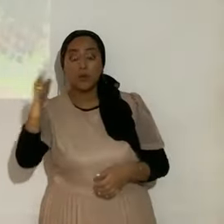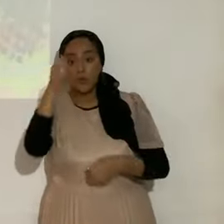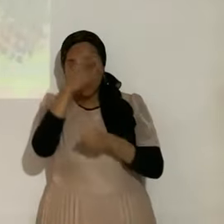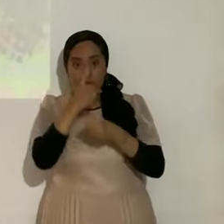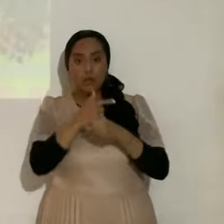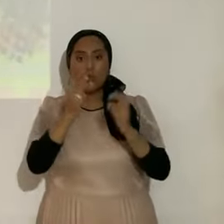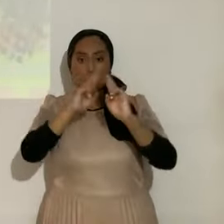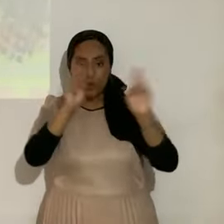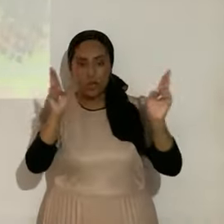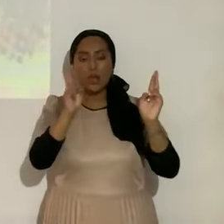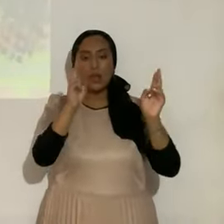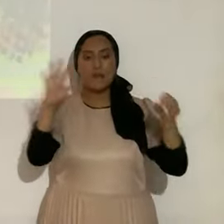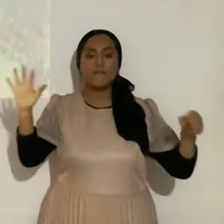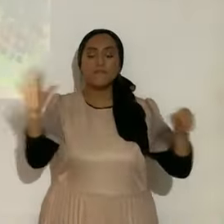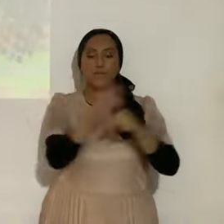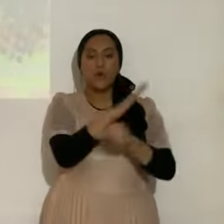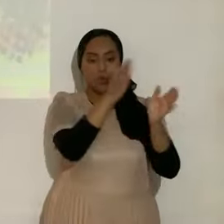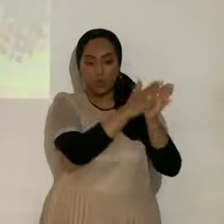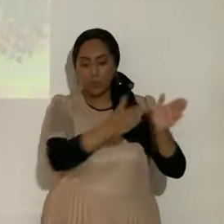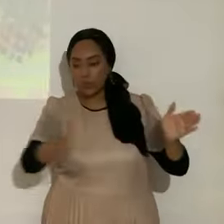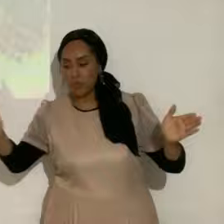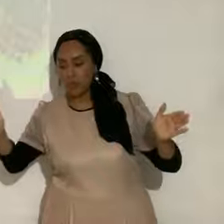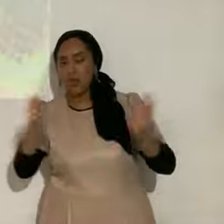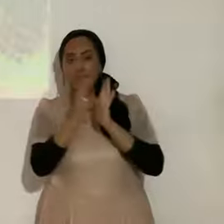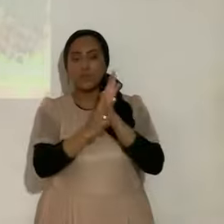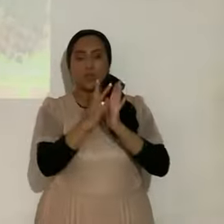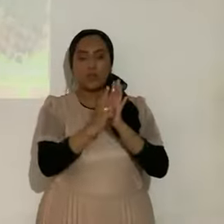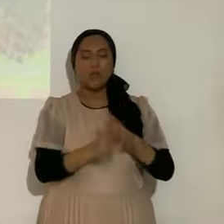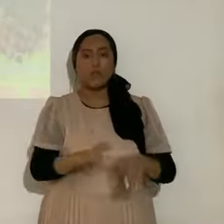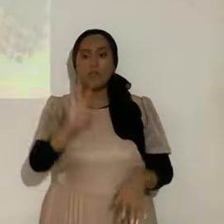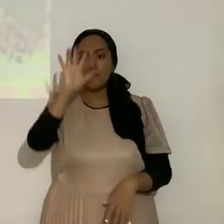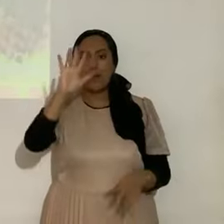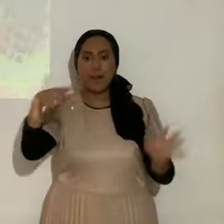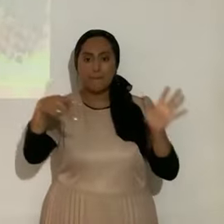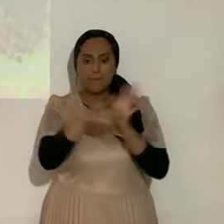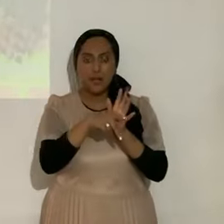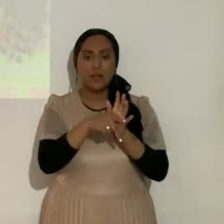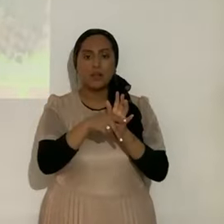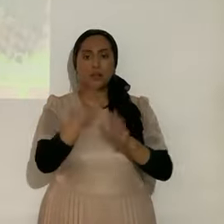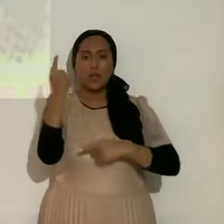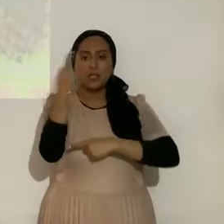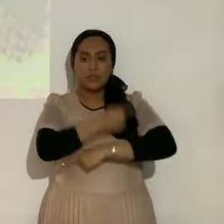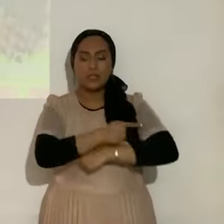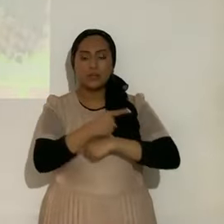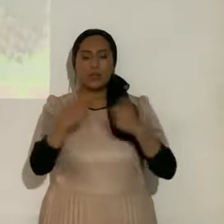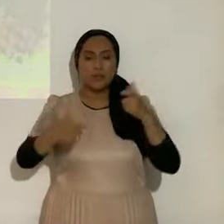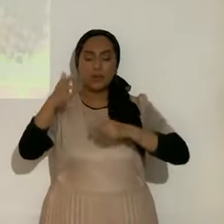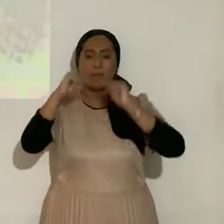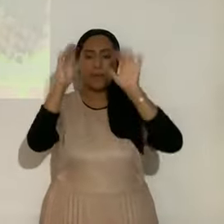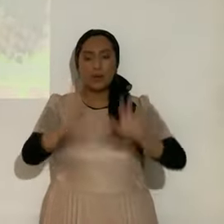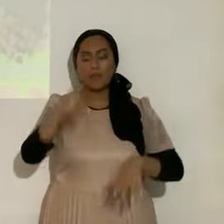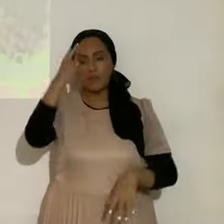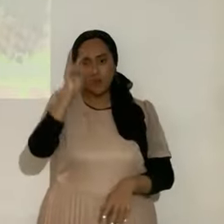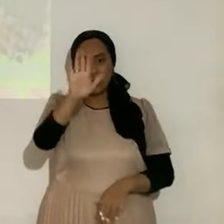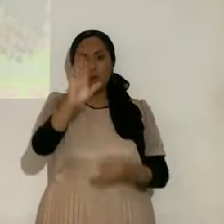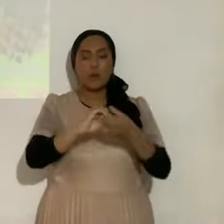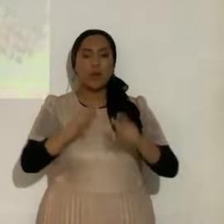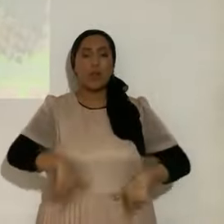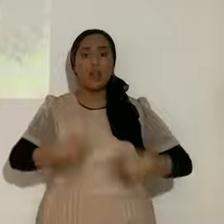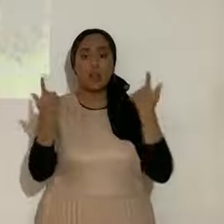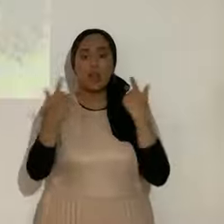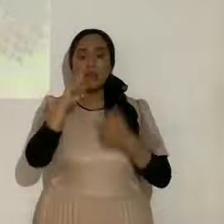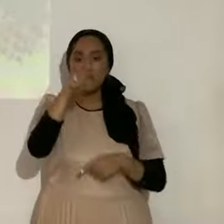curso completo. Tú puedes repasar tal vez 1, 2, 3, 4, hasta 5 temas en un día. Y van a ser de mucha bendición para tu vida.